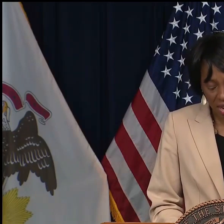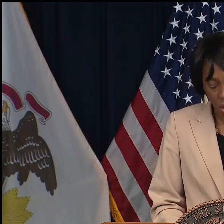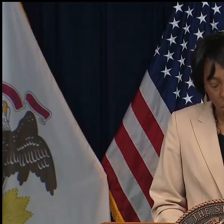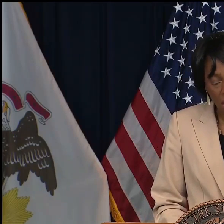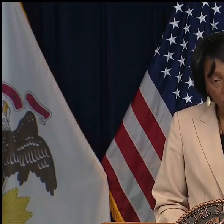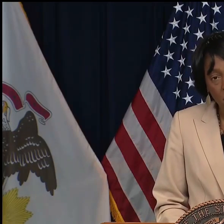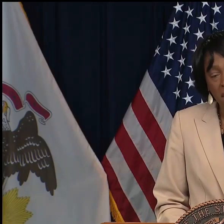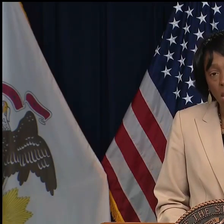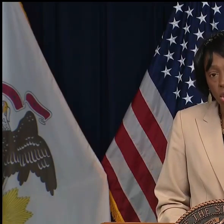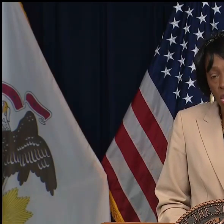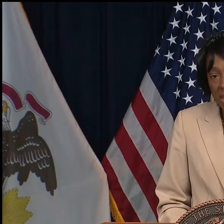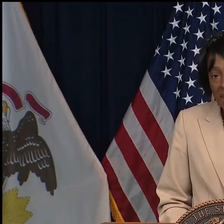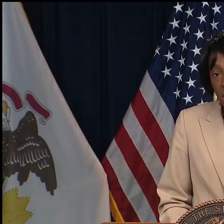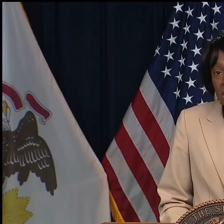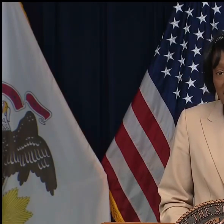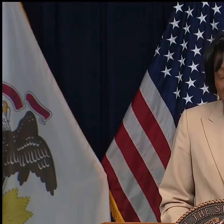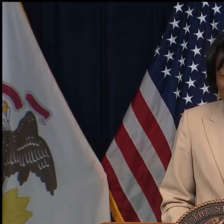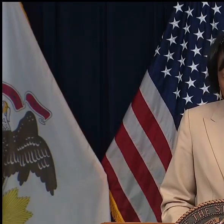informó que